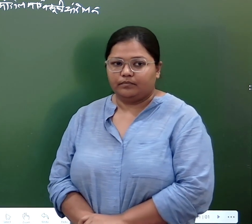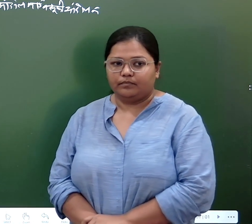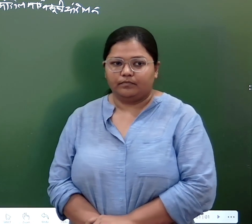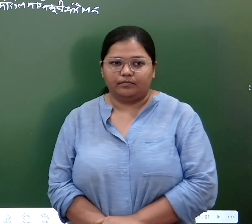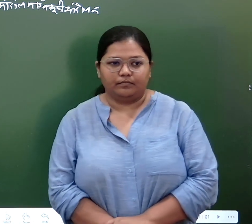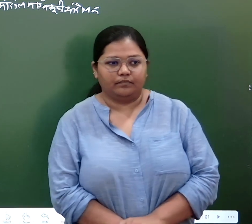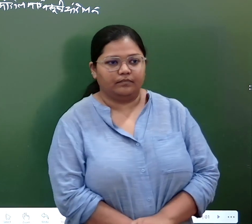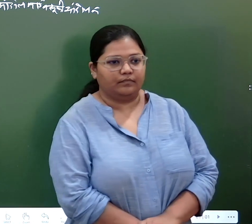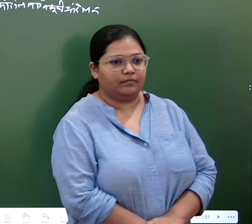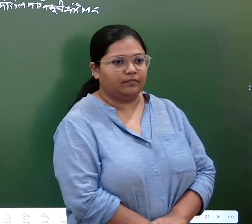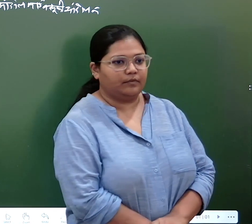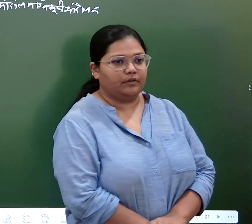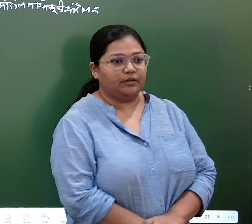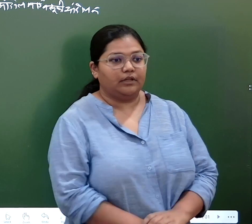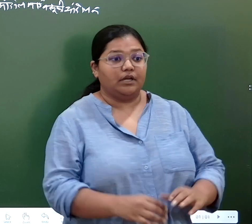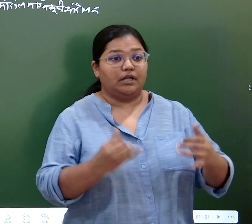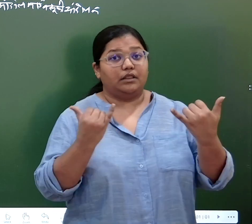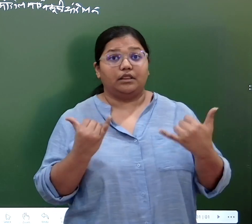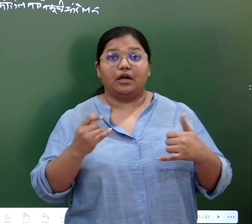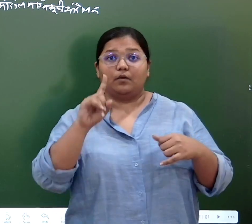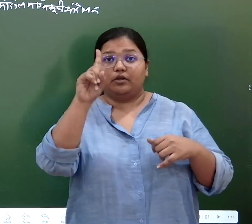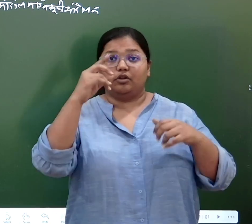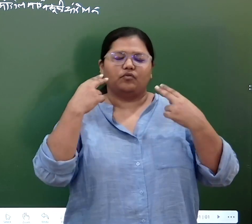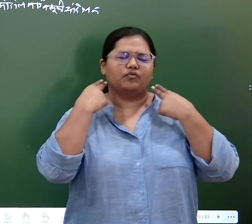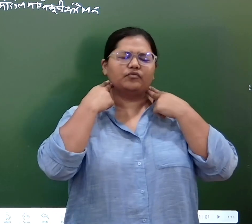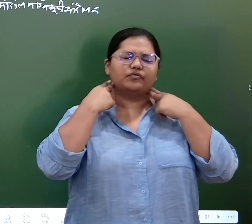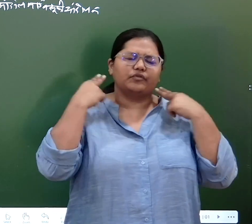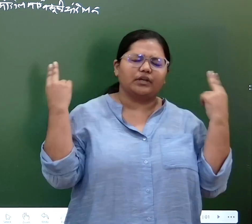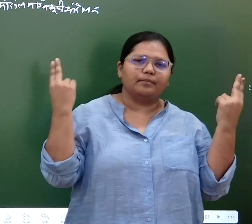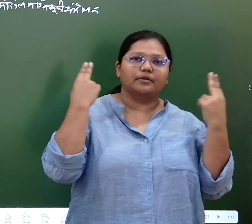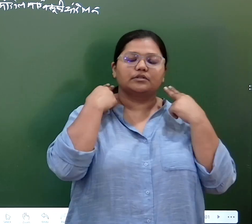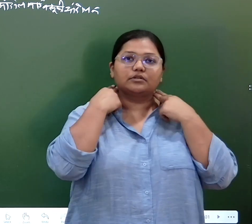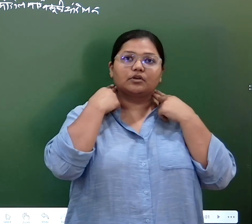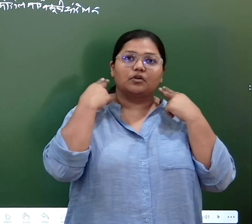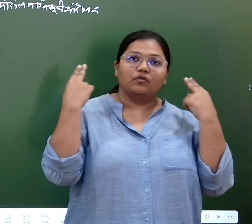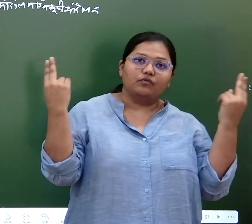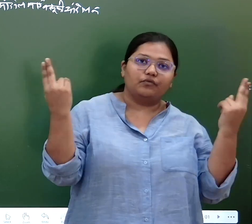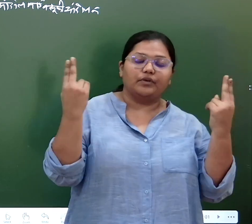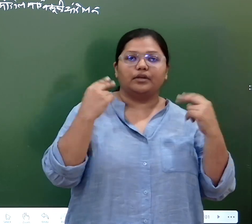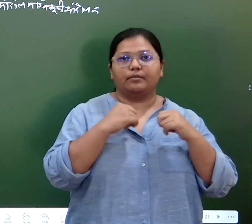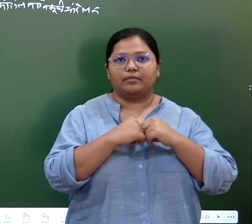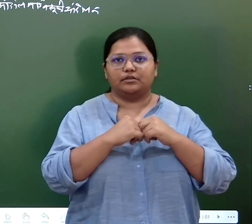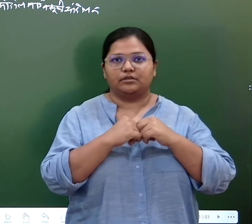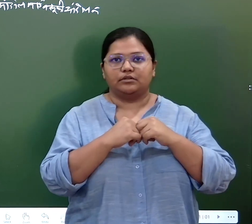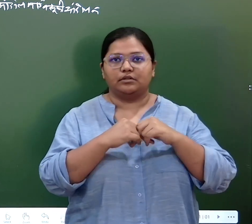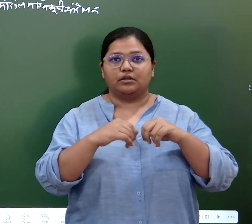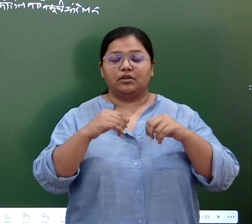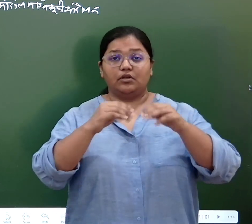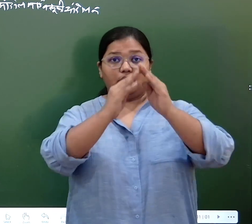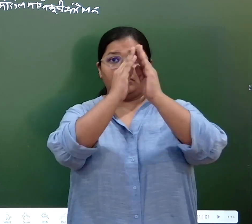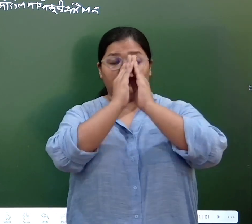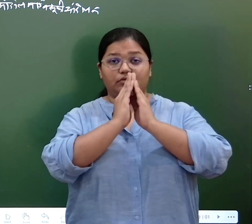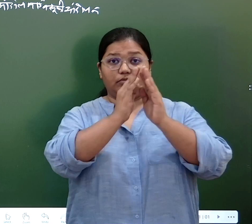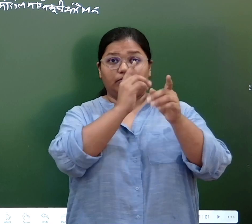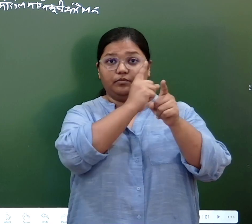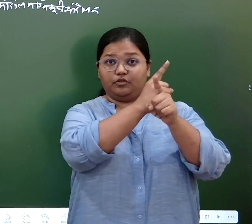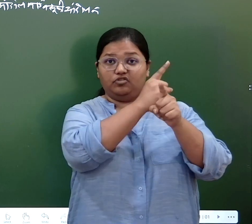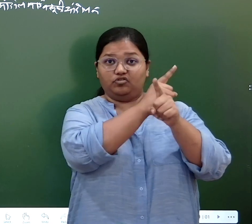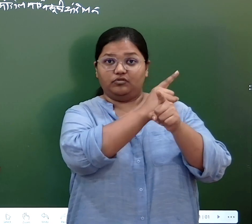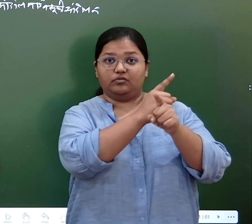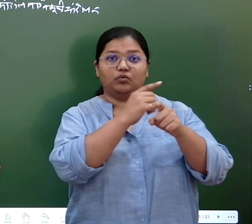है? शंकराचार्य जी को। आदि शंकराचार्य जी का नाम सुने हो? आदि शंकराचार्य